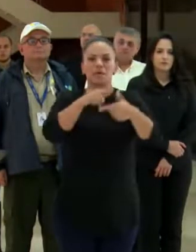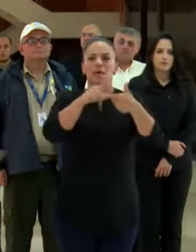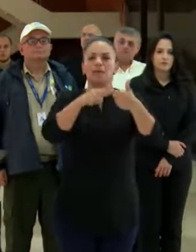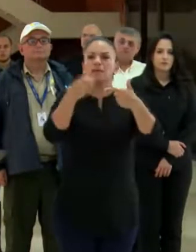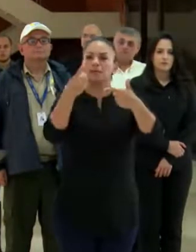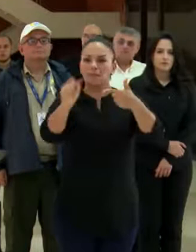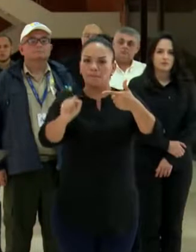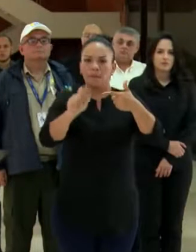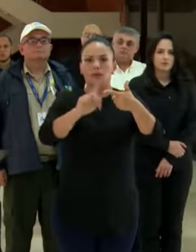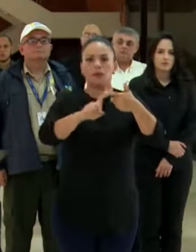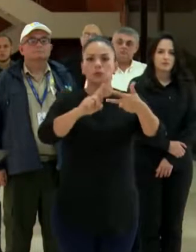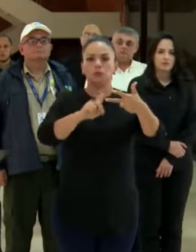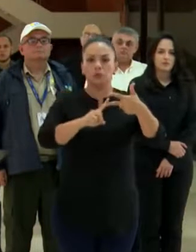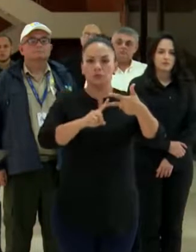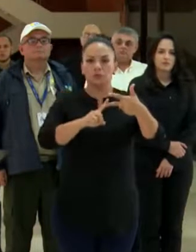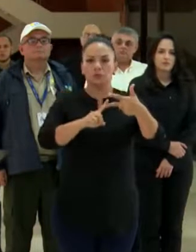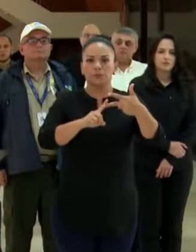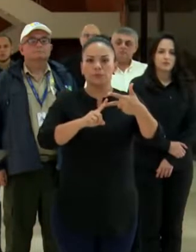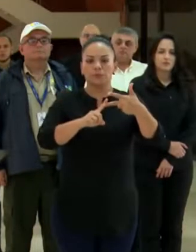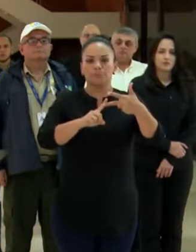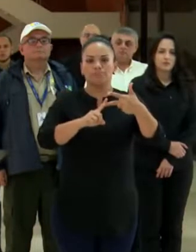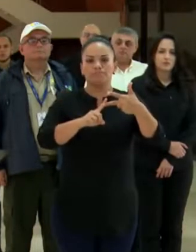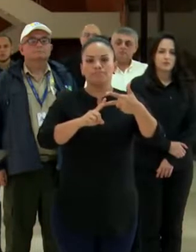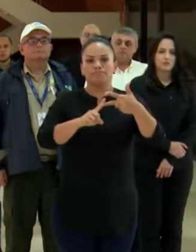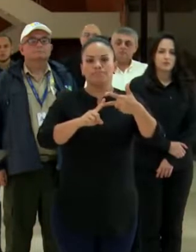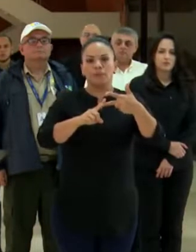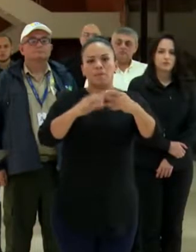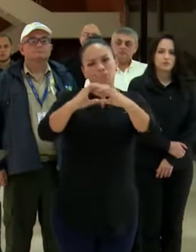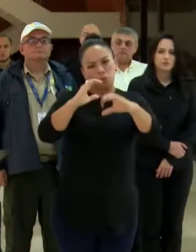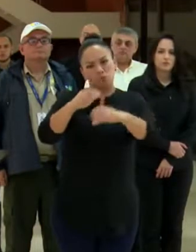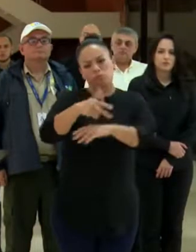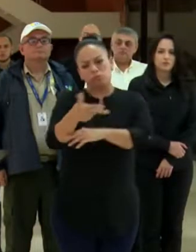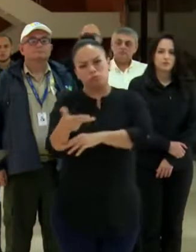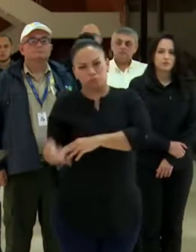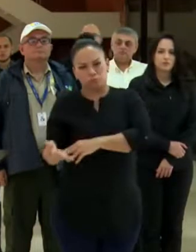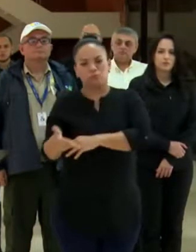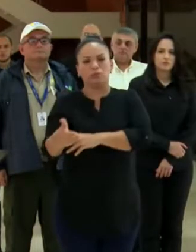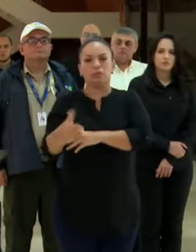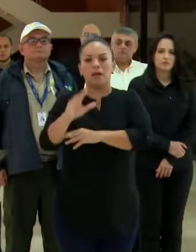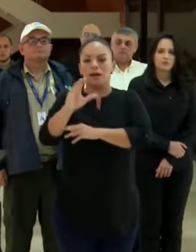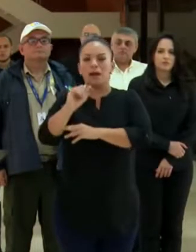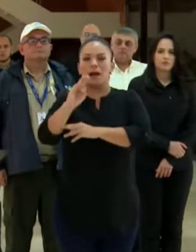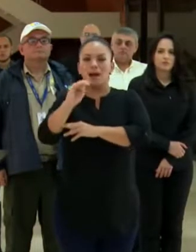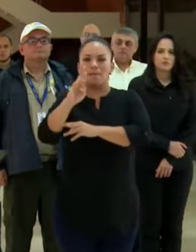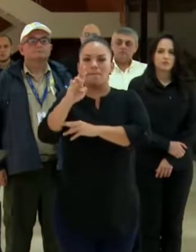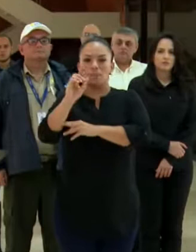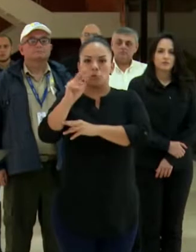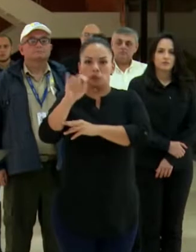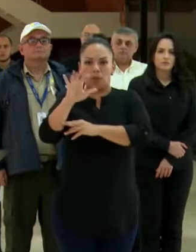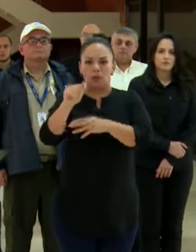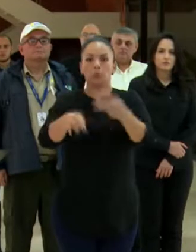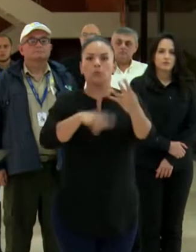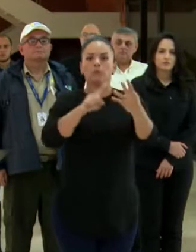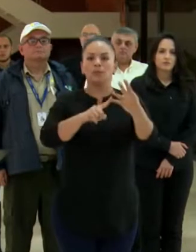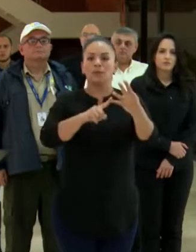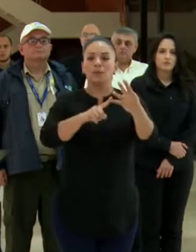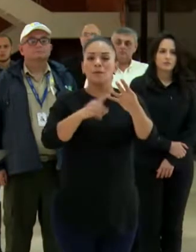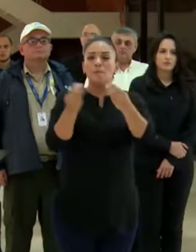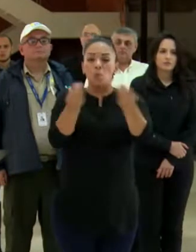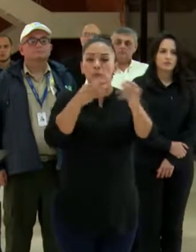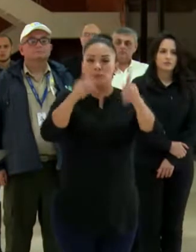desamparados, aparte del accidente en Cambronero. Hay 70,000 personas sin agua en Punta